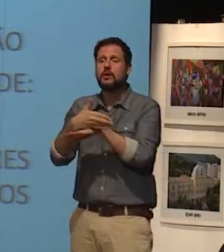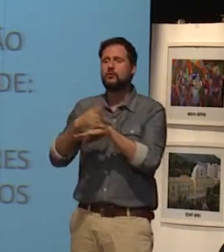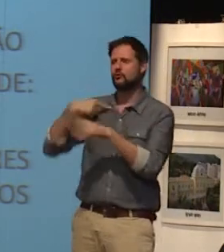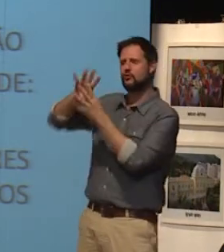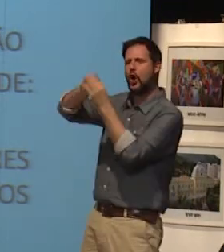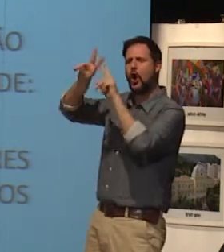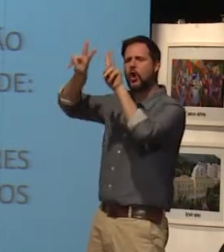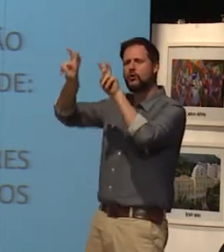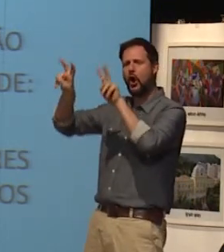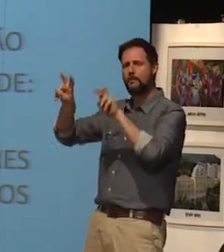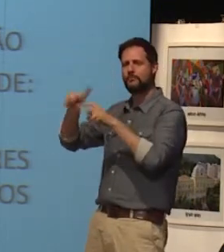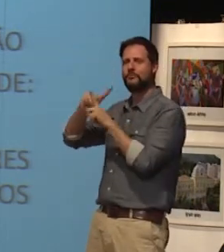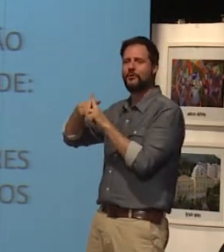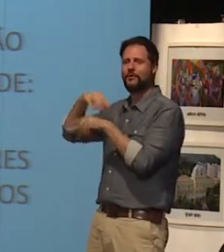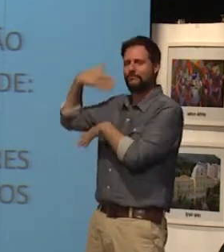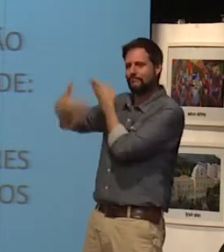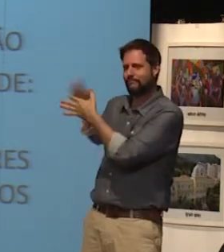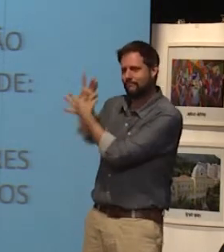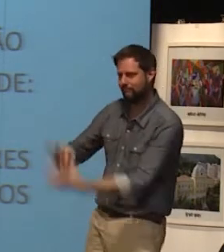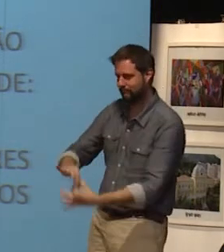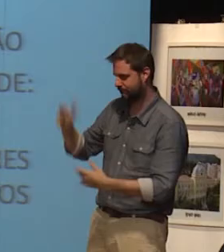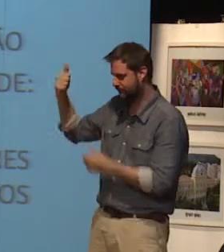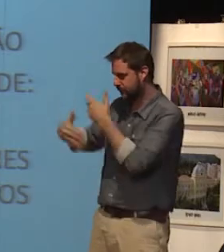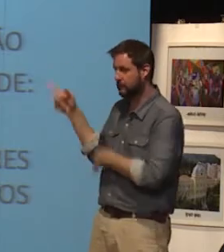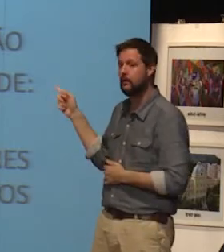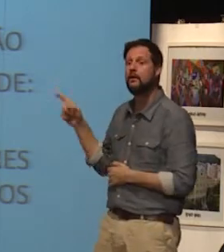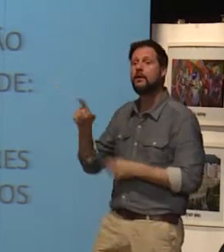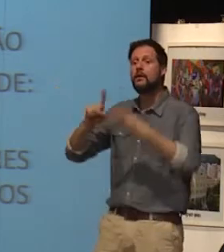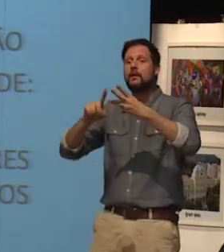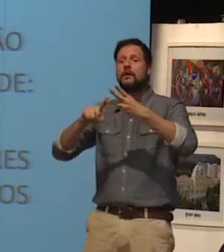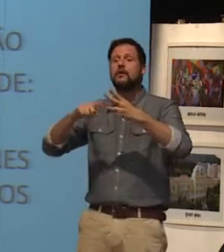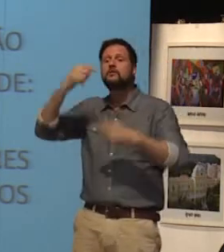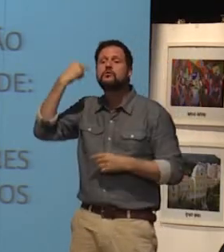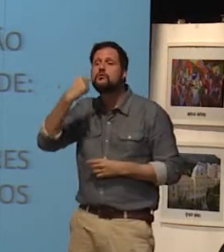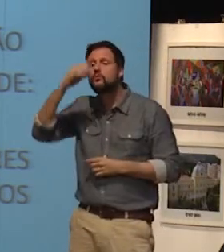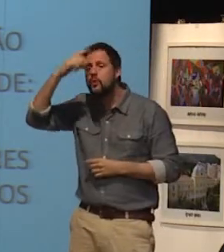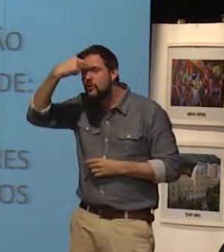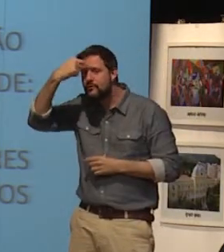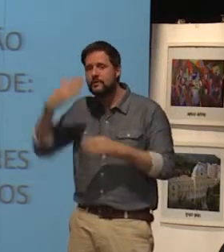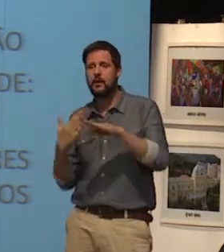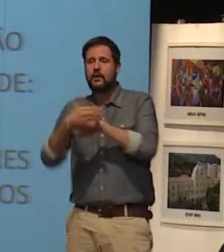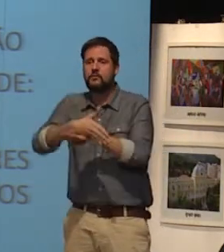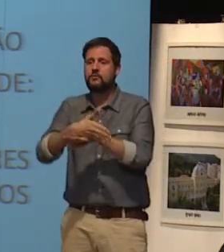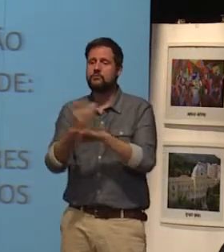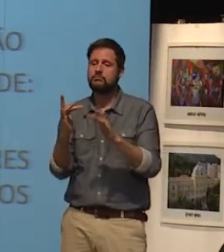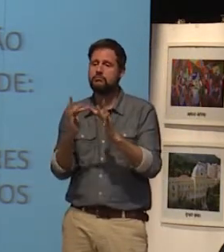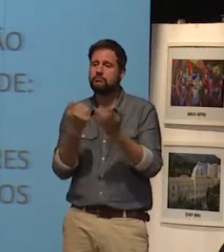e também o acesso do surdo às universidades. Como eu vou fazer esse... Como é que a gente vê que o surdo entrou